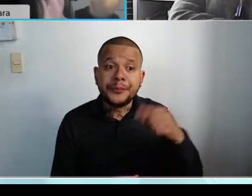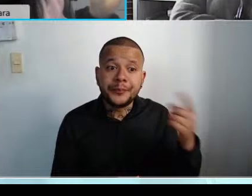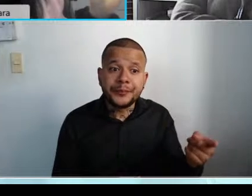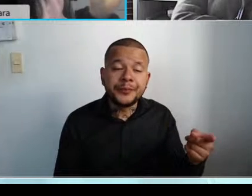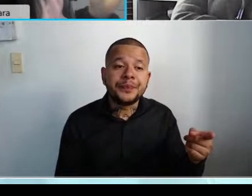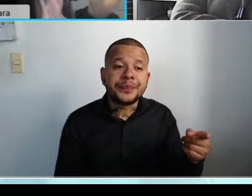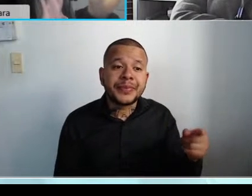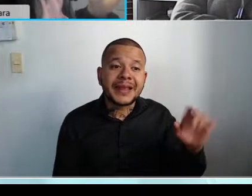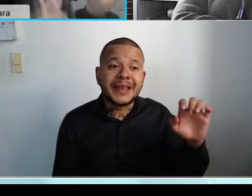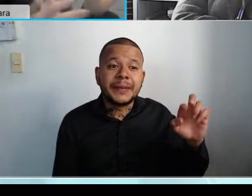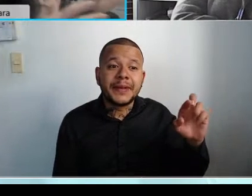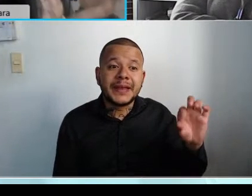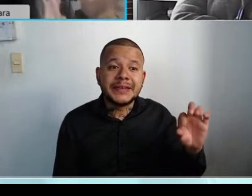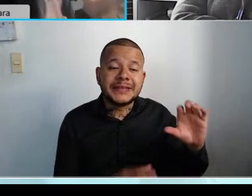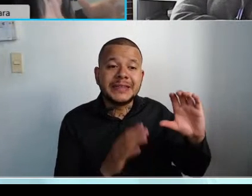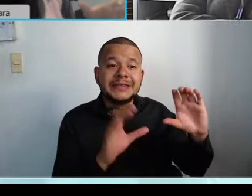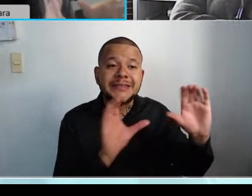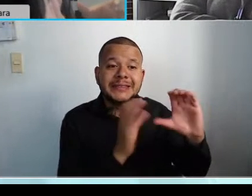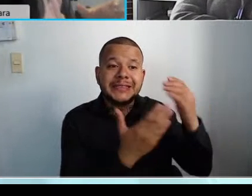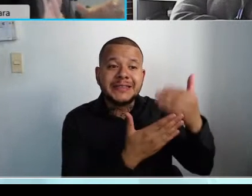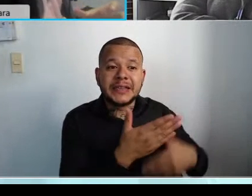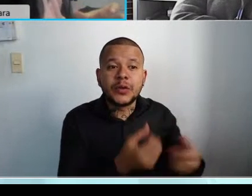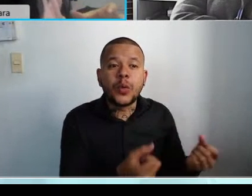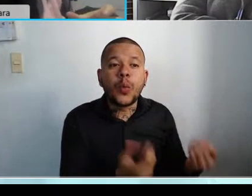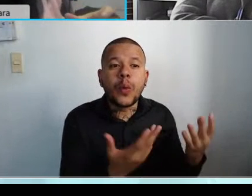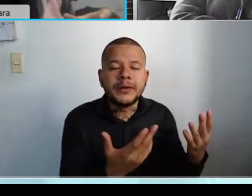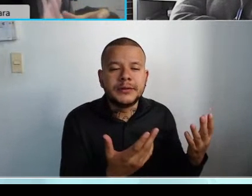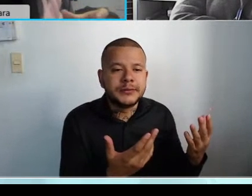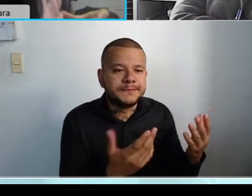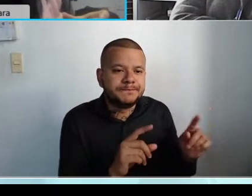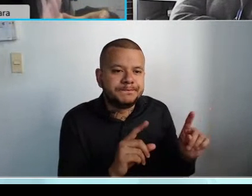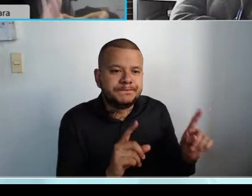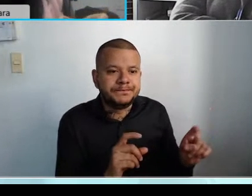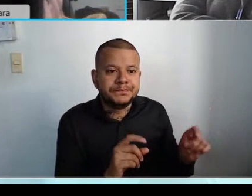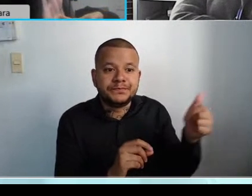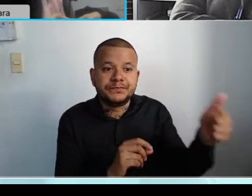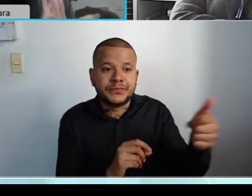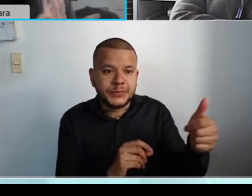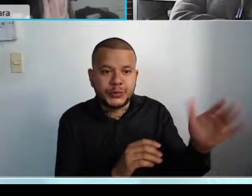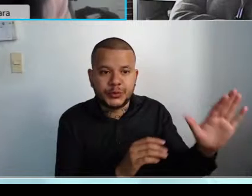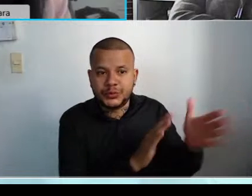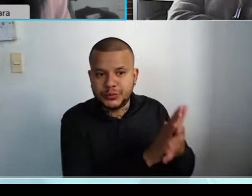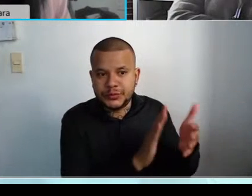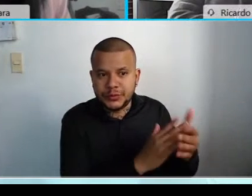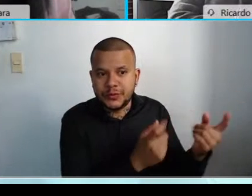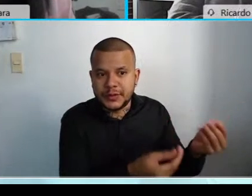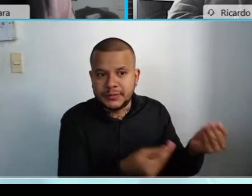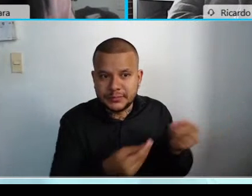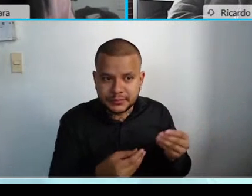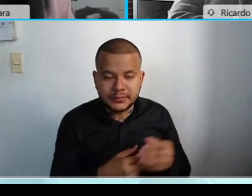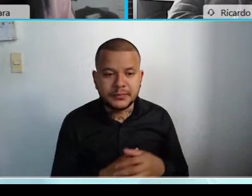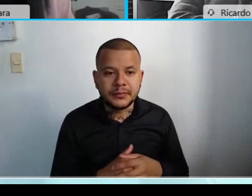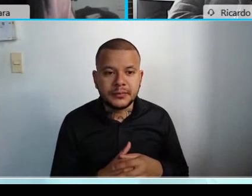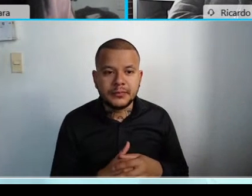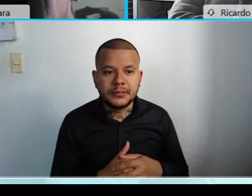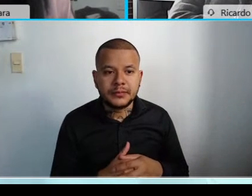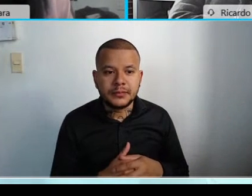certificaciones realizaron las EPS porque ese es un dato que manejan las EPS, ¿cierto? No tenemos ese dato. Pero te puedo